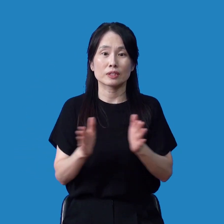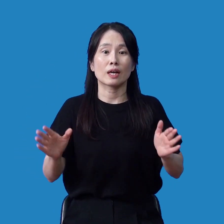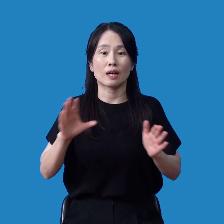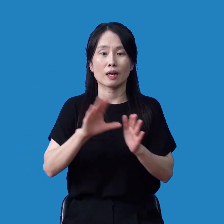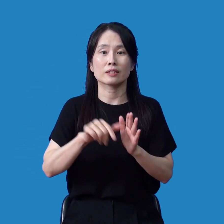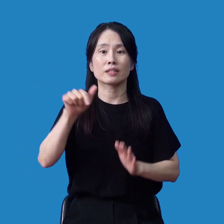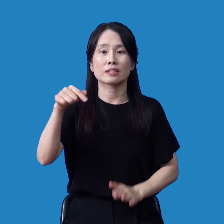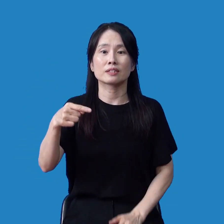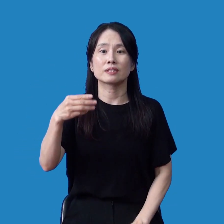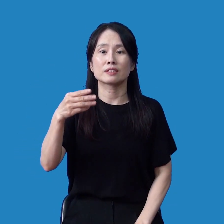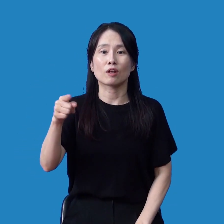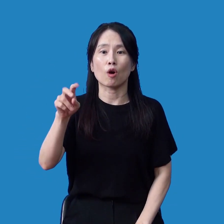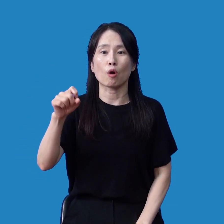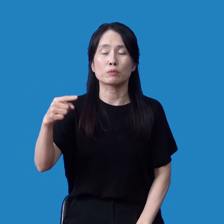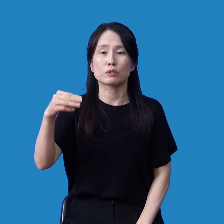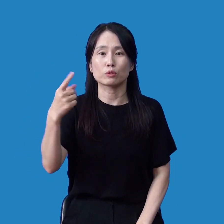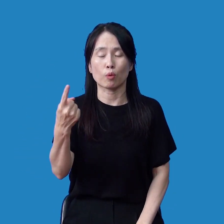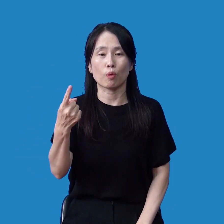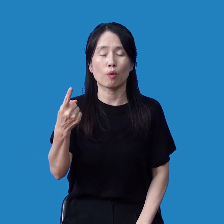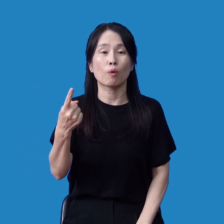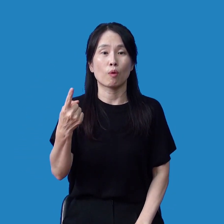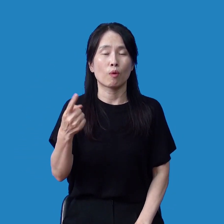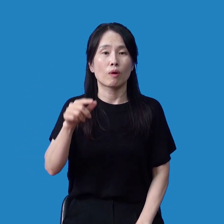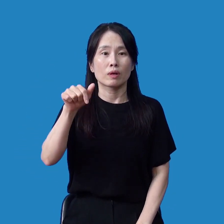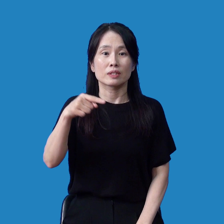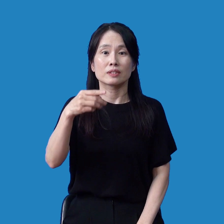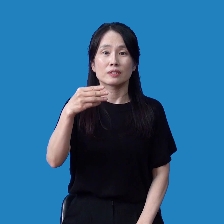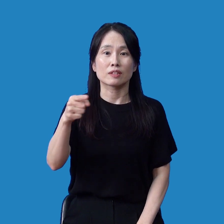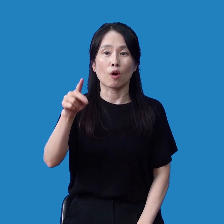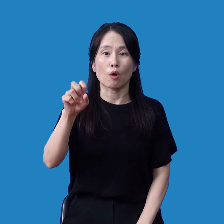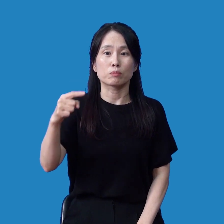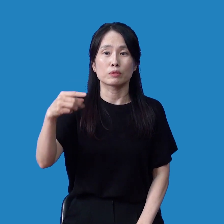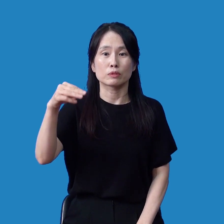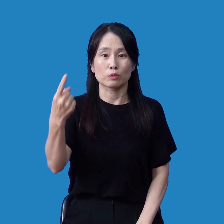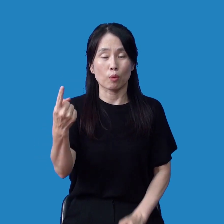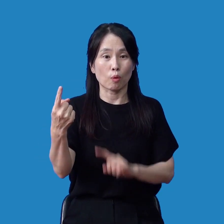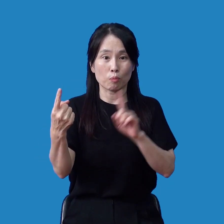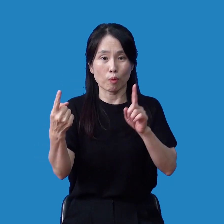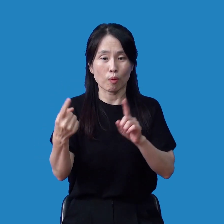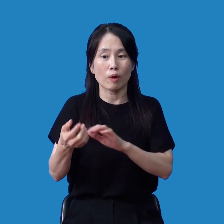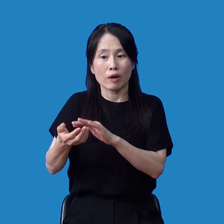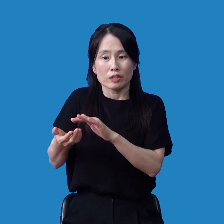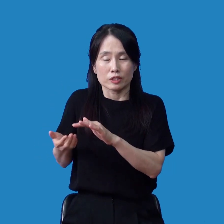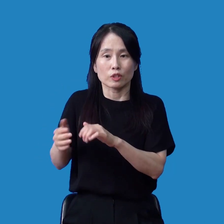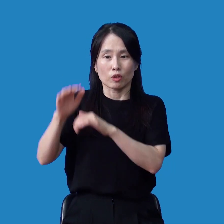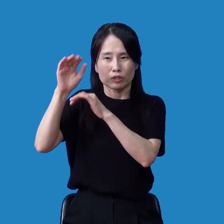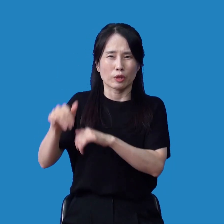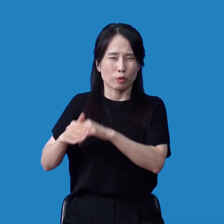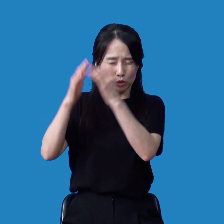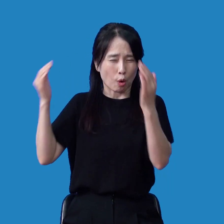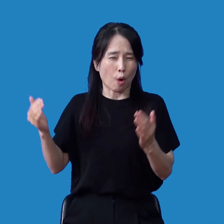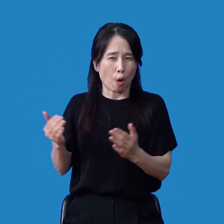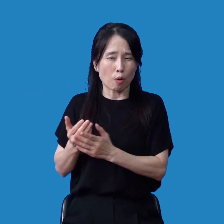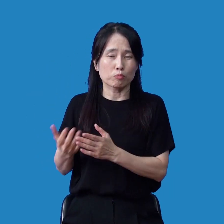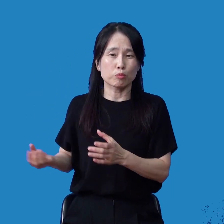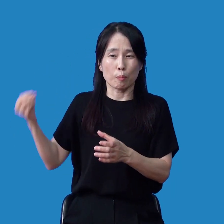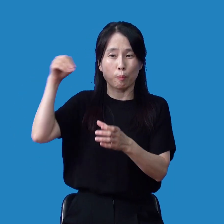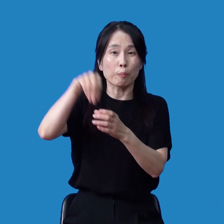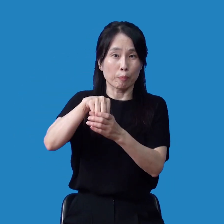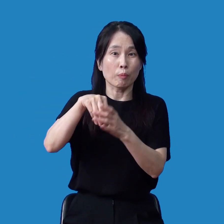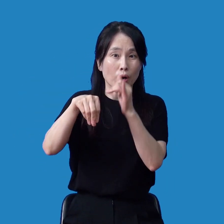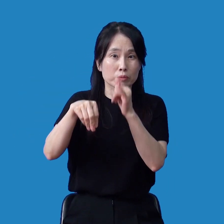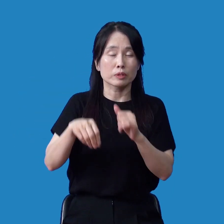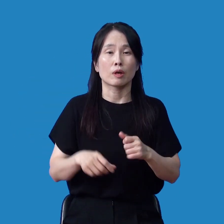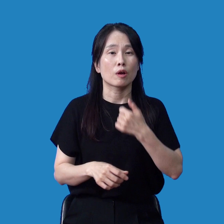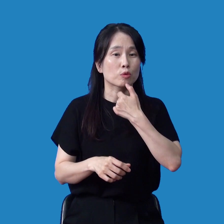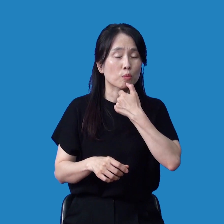그러므로 했습니다. 그러므로 한 이 말은 앞의 내용 전부를 가리킵니다. 로마서